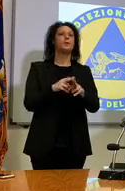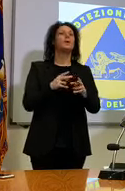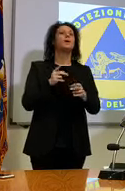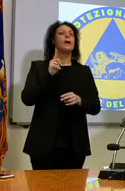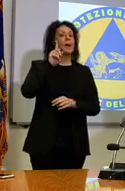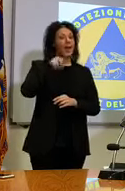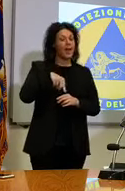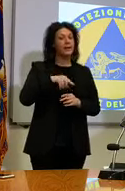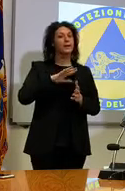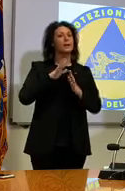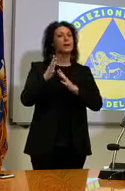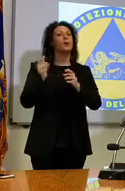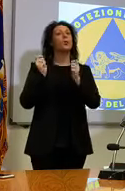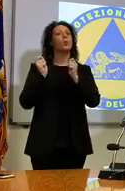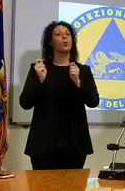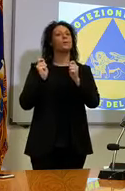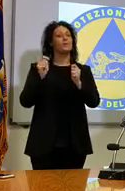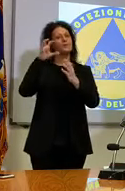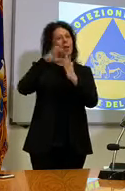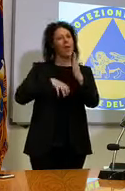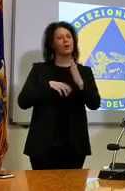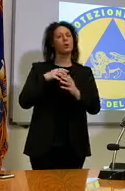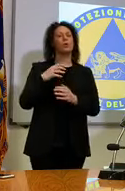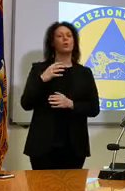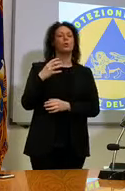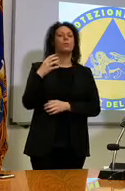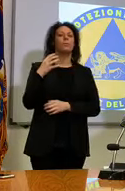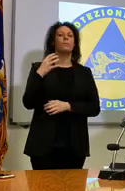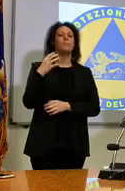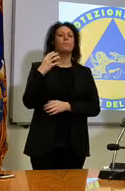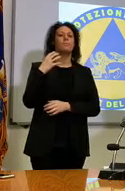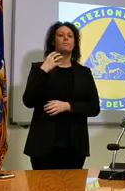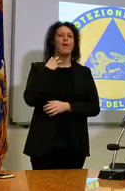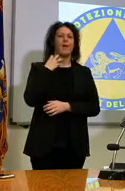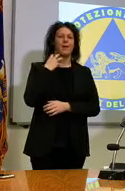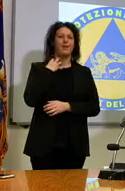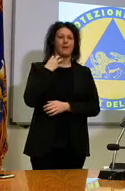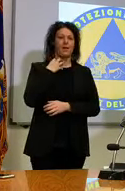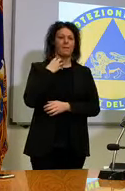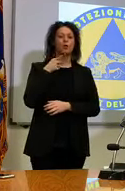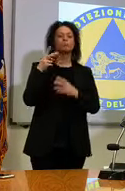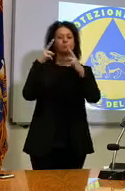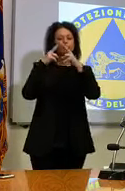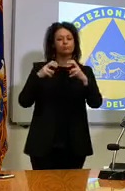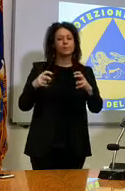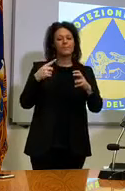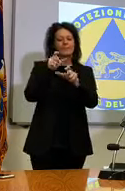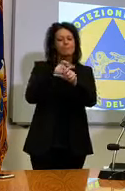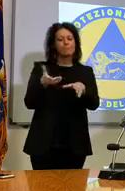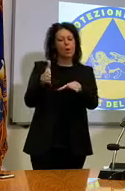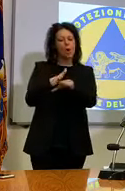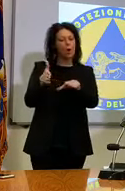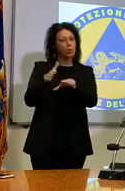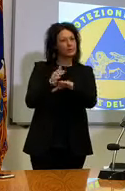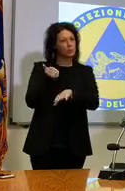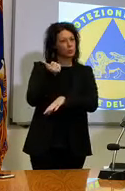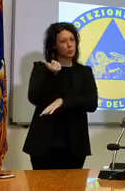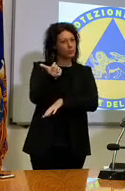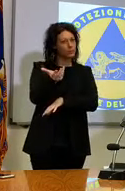arrivato il quotidiano di Bergamo, che ha fatto un'indagine sulla mortalità a Bergamo, che è stata ritenuta